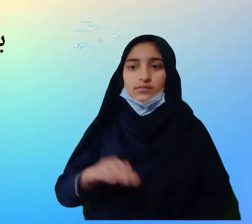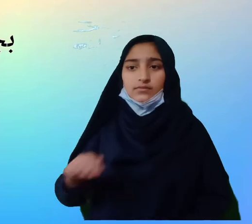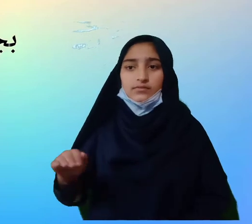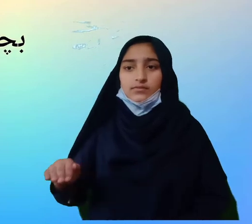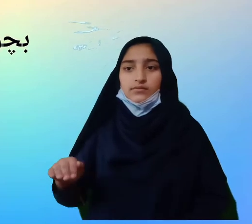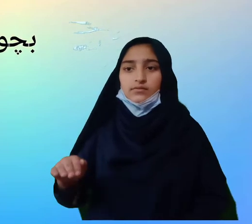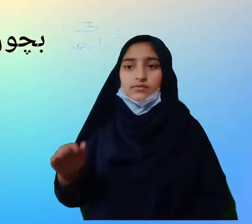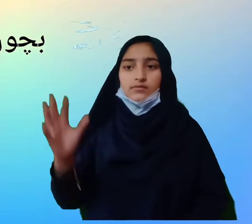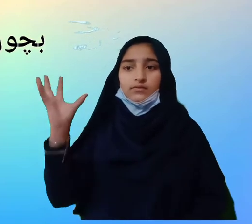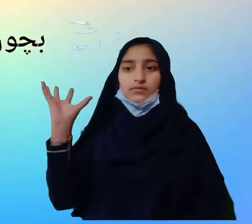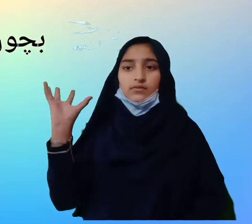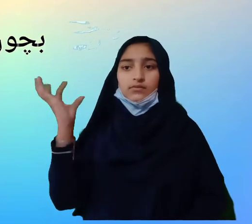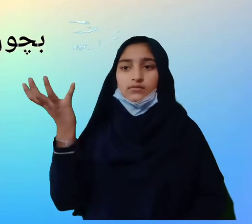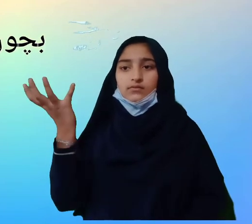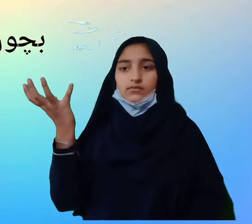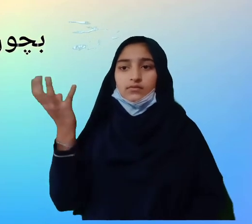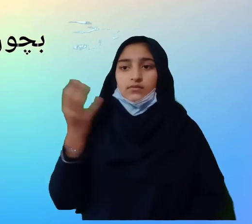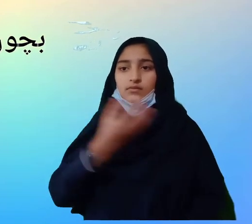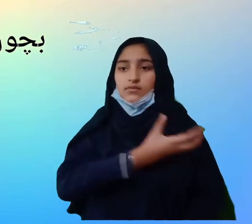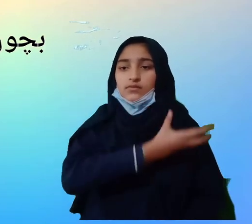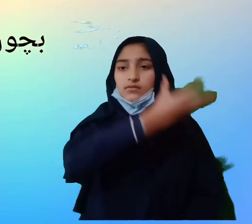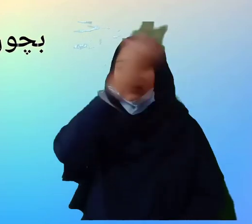का आलमी दिन